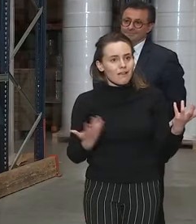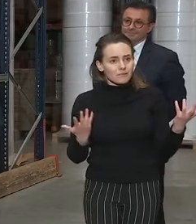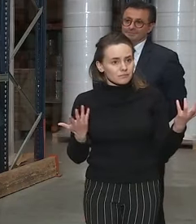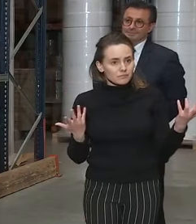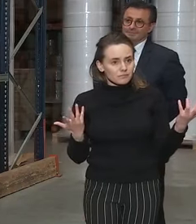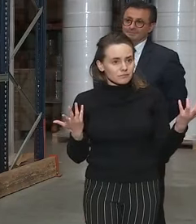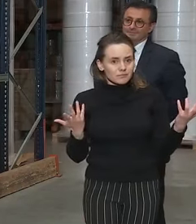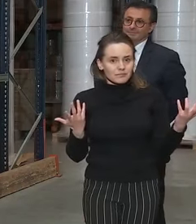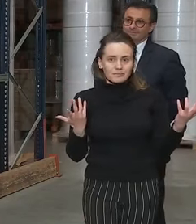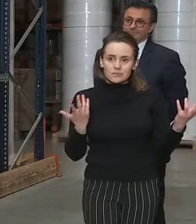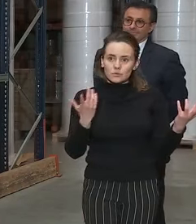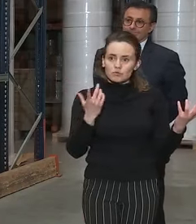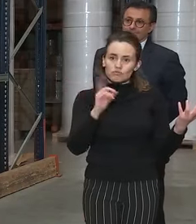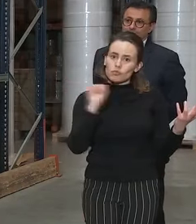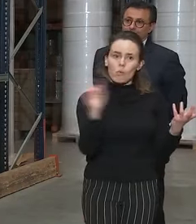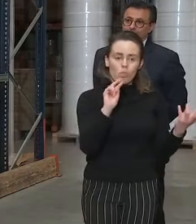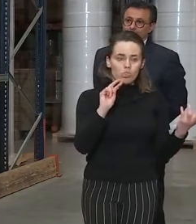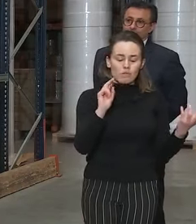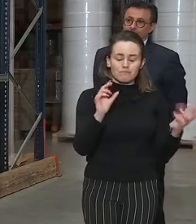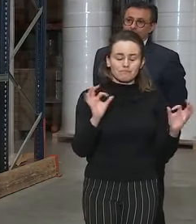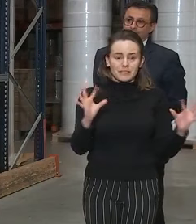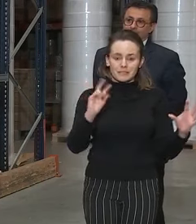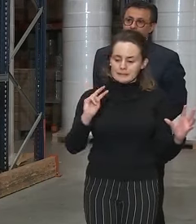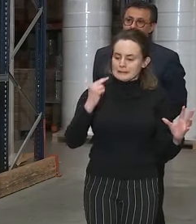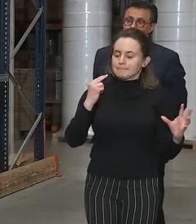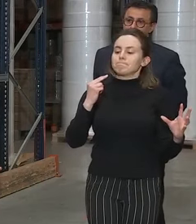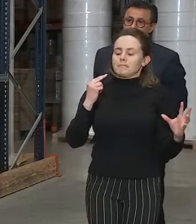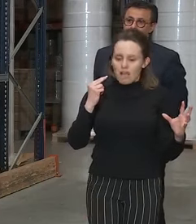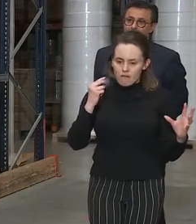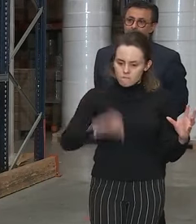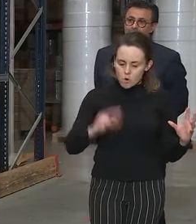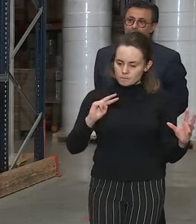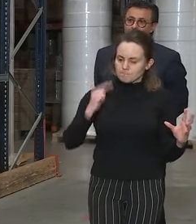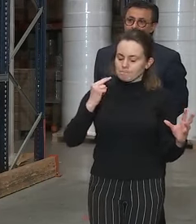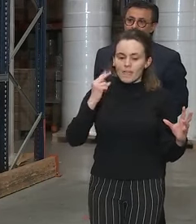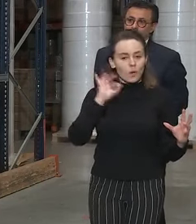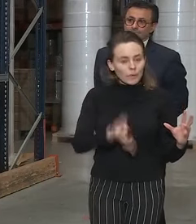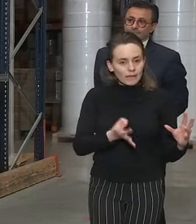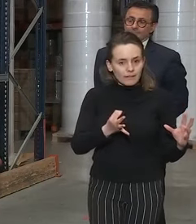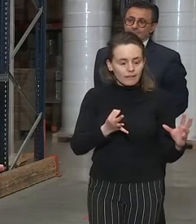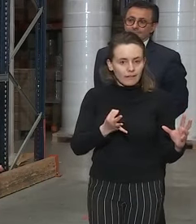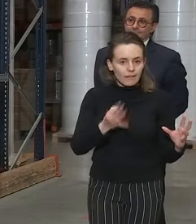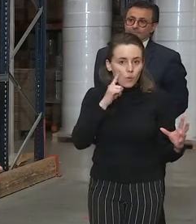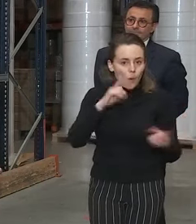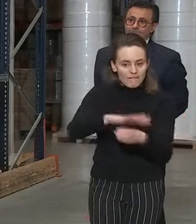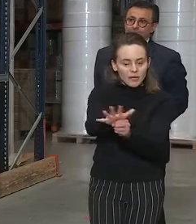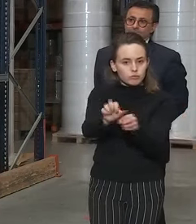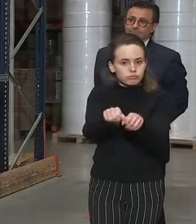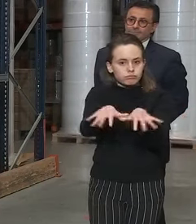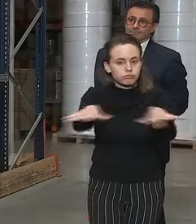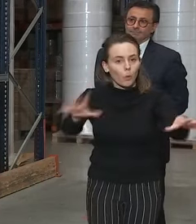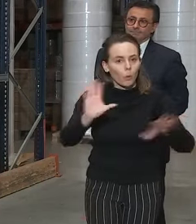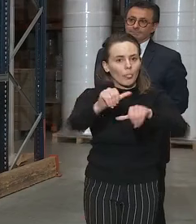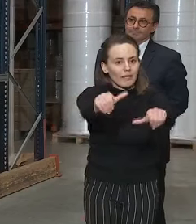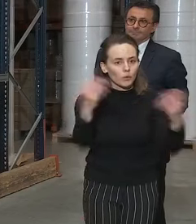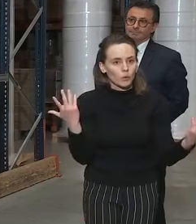cette pandémie est inédite. Donc il faut avoir de l'humilité, tous, ceux qui agissent, c'est ce que je demande au gouvernement,